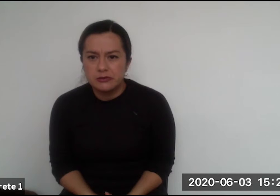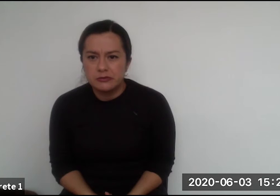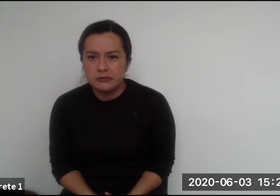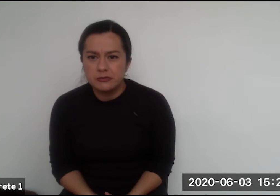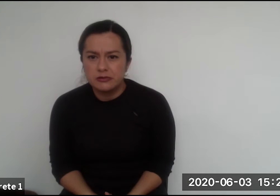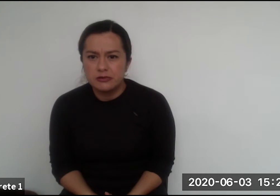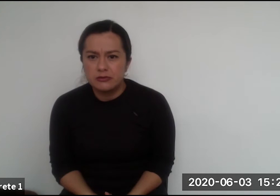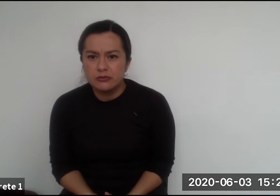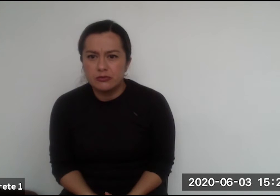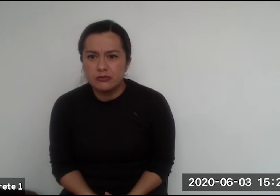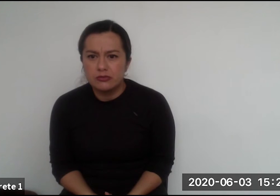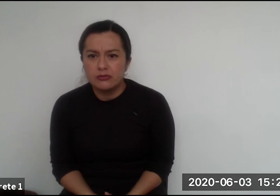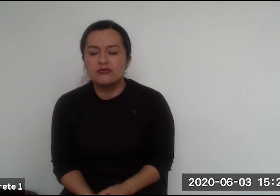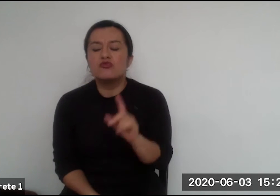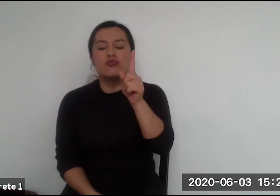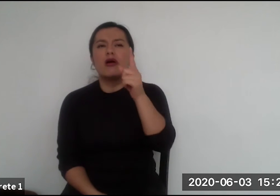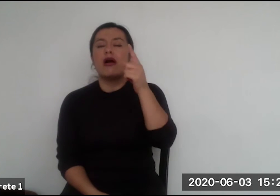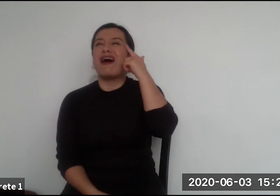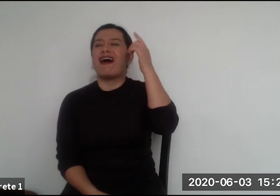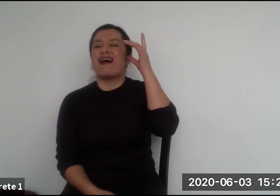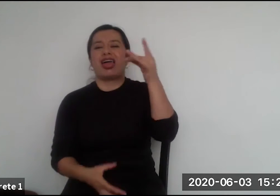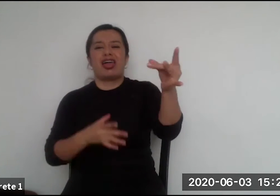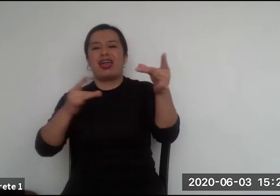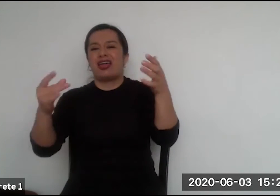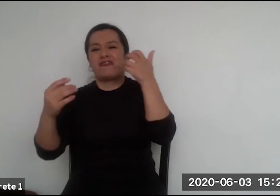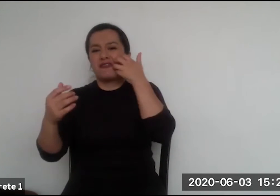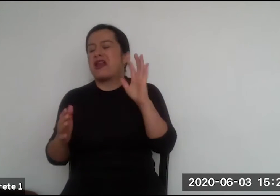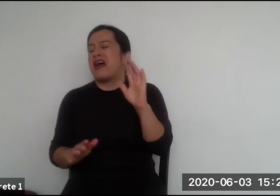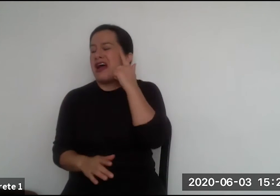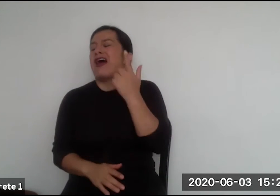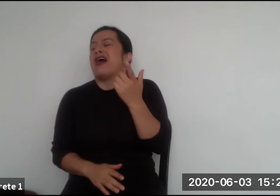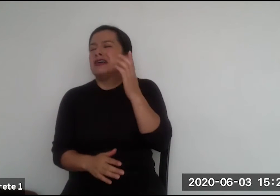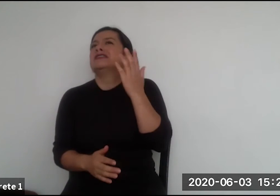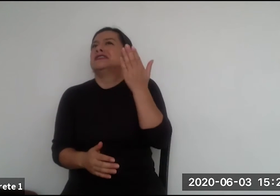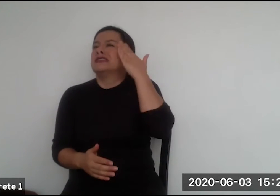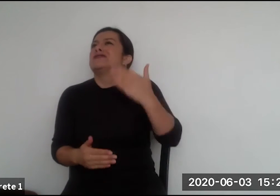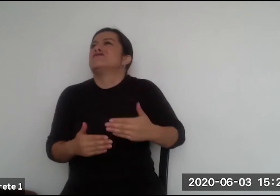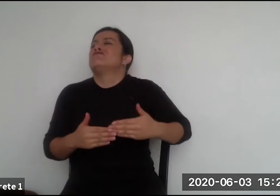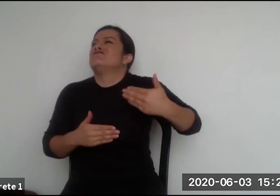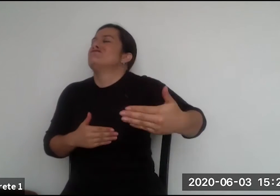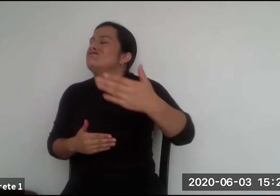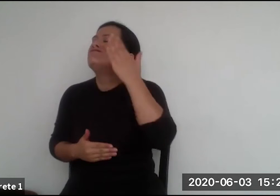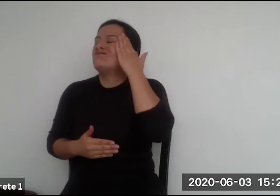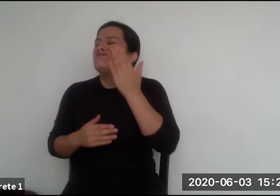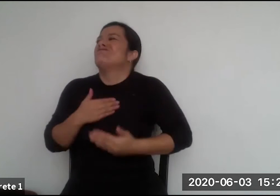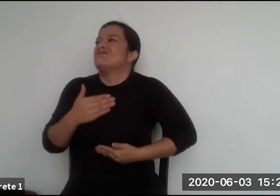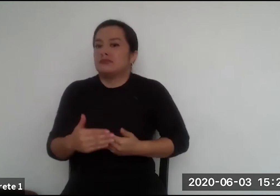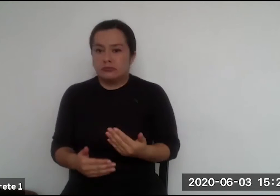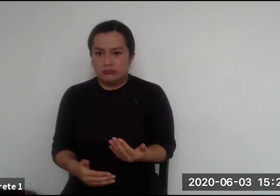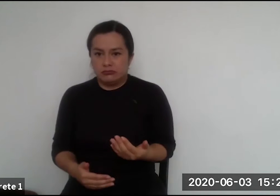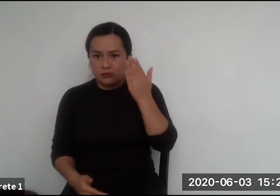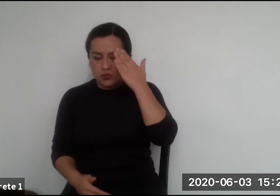um certo prisma para pensar a própria epidemia dentro dessas contradições que a gente está falando aqui.